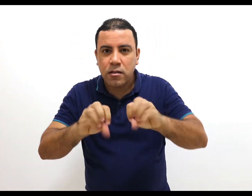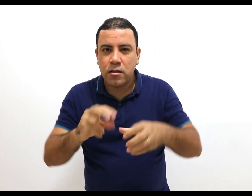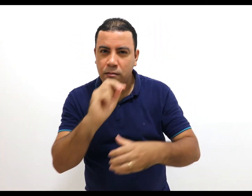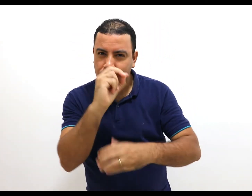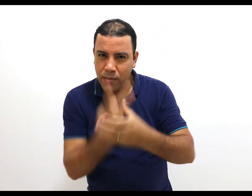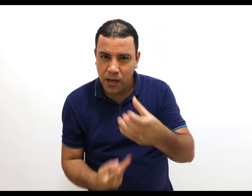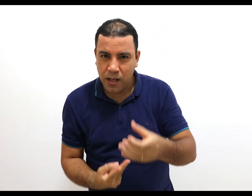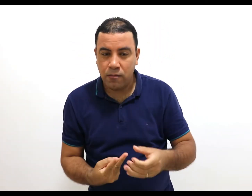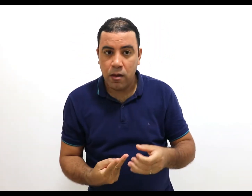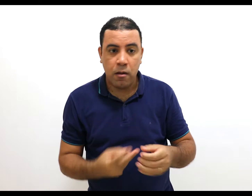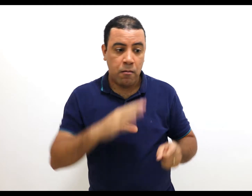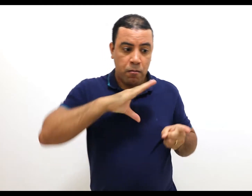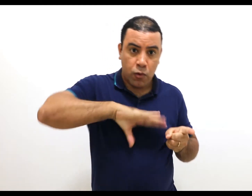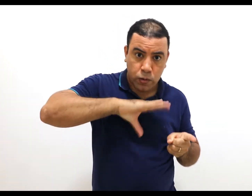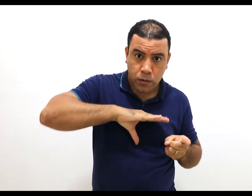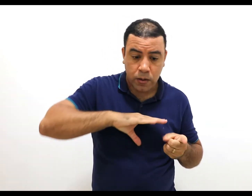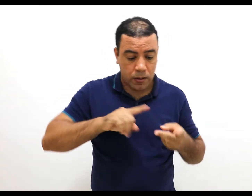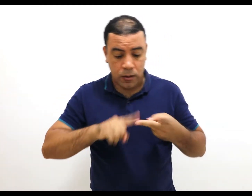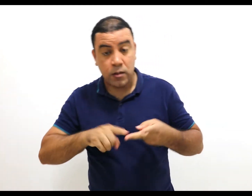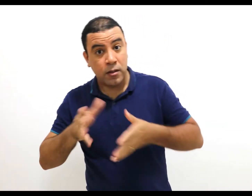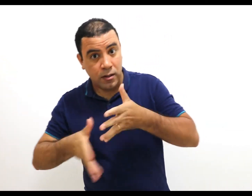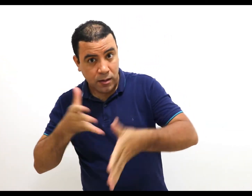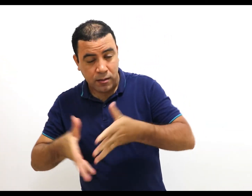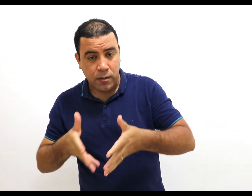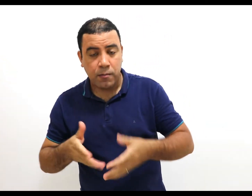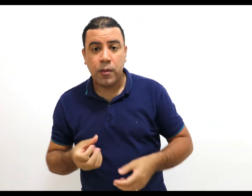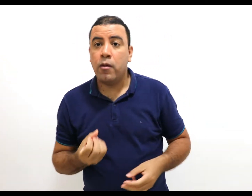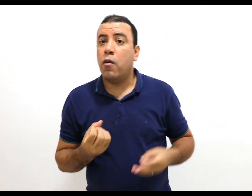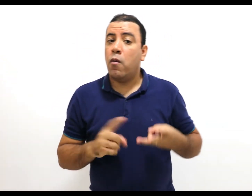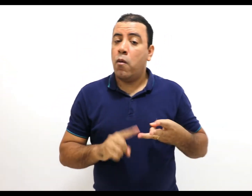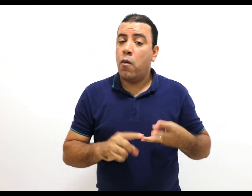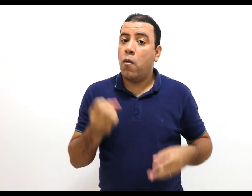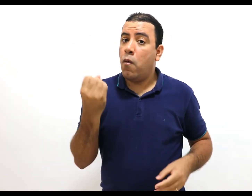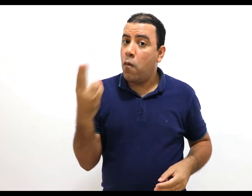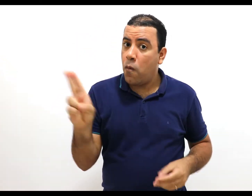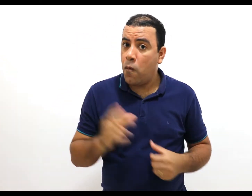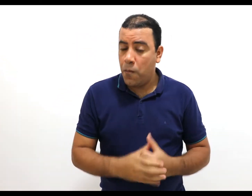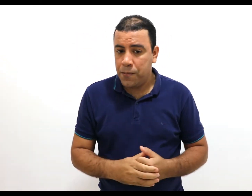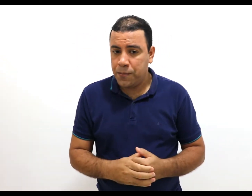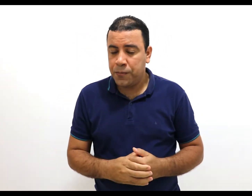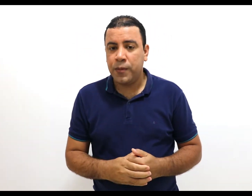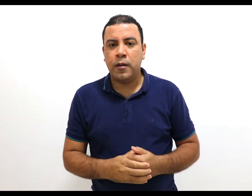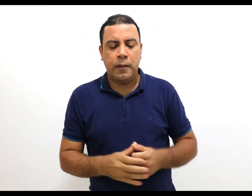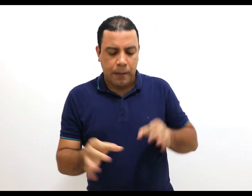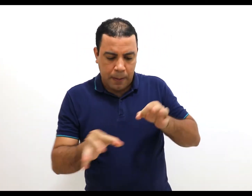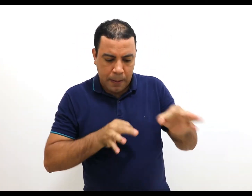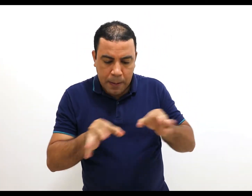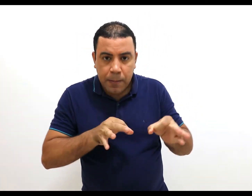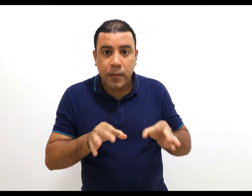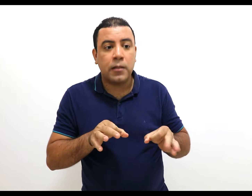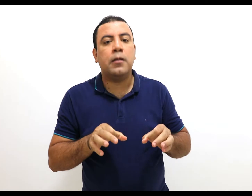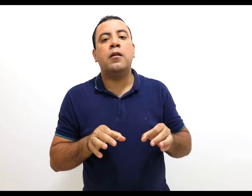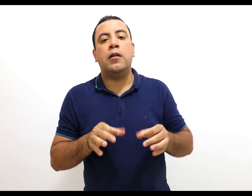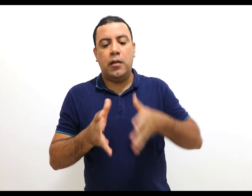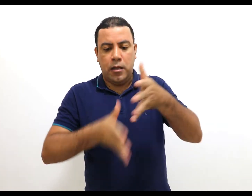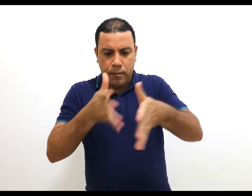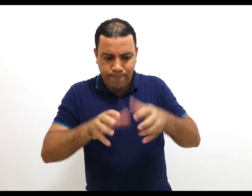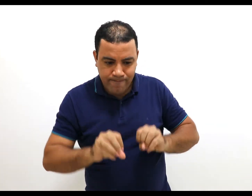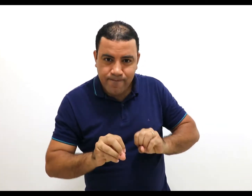ensino bilíngue de português e de Libras, ou ainda para